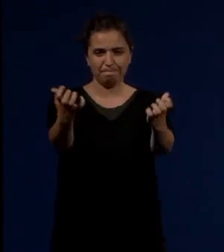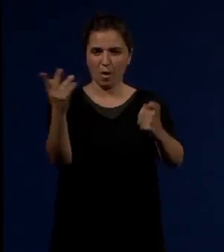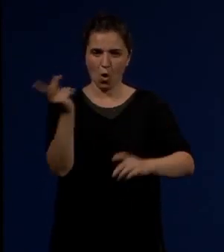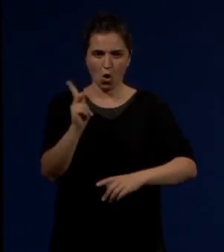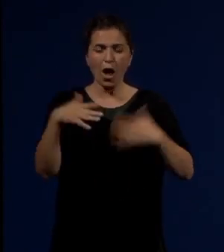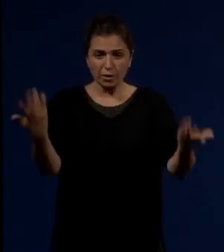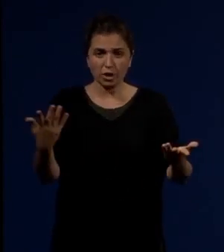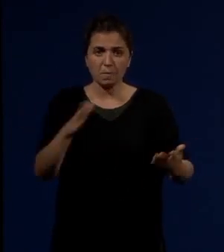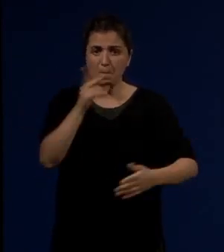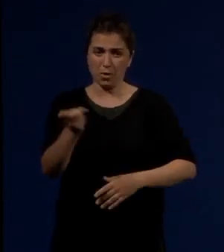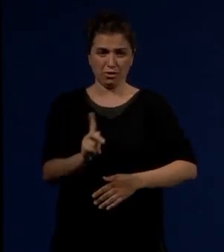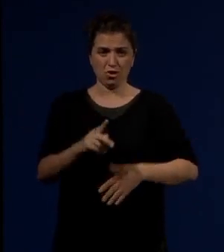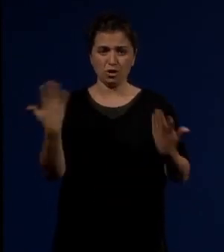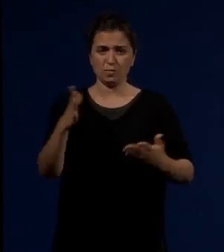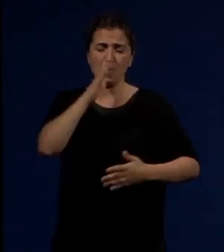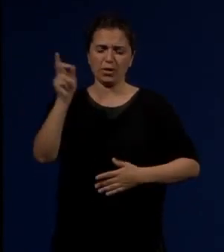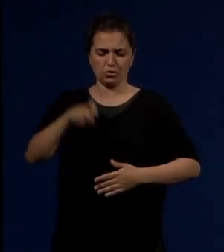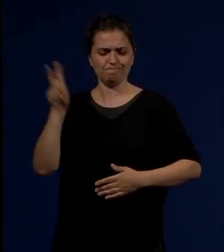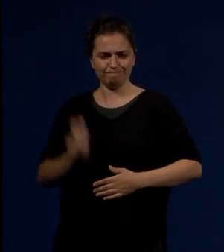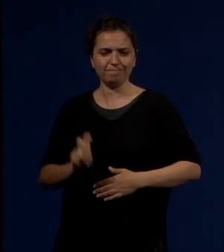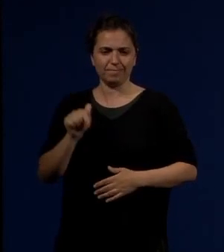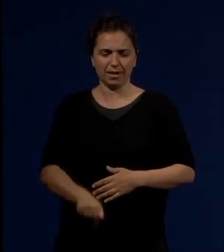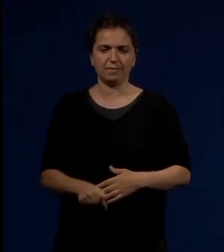Evidentemente non, por eso estamos aquí.